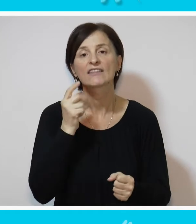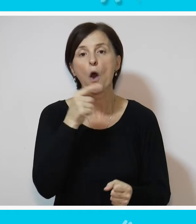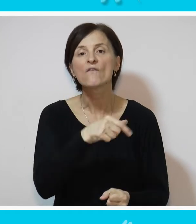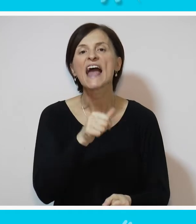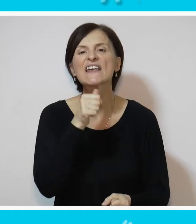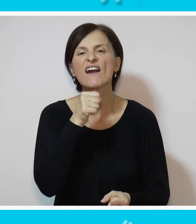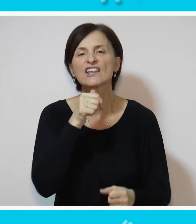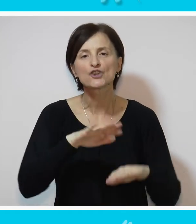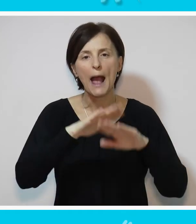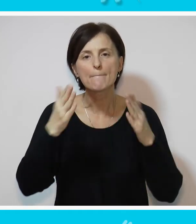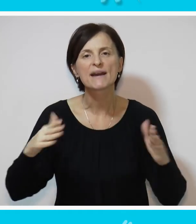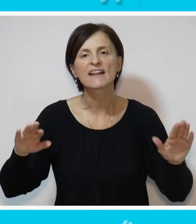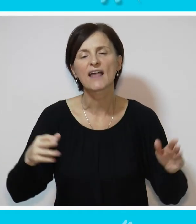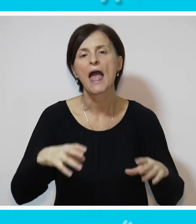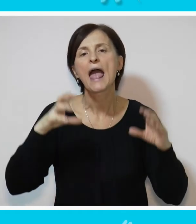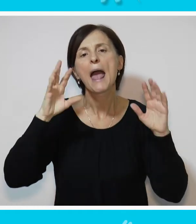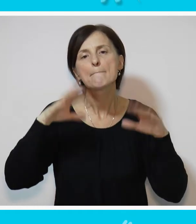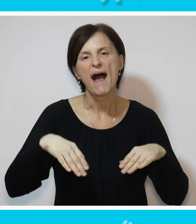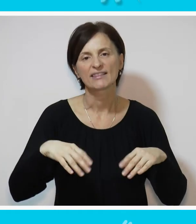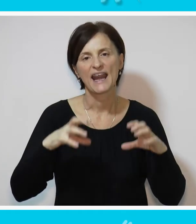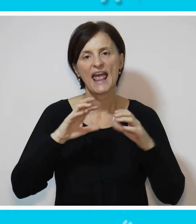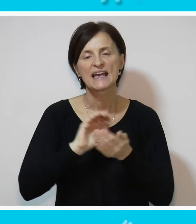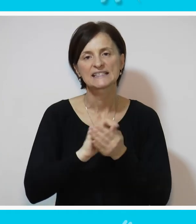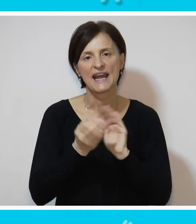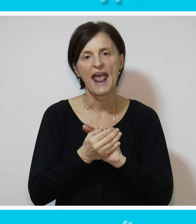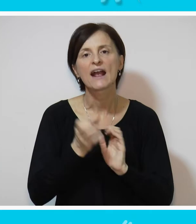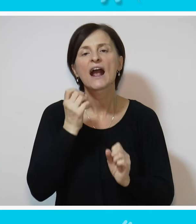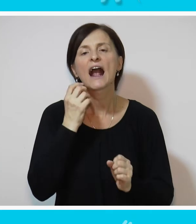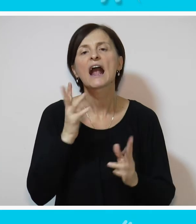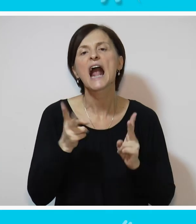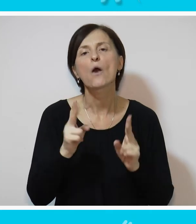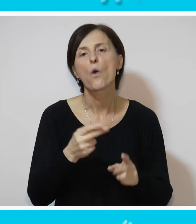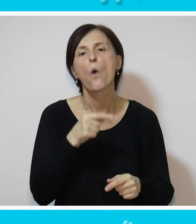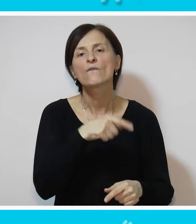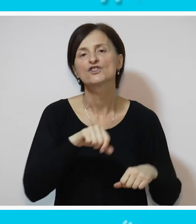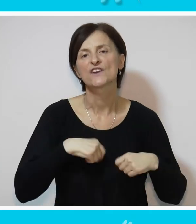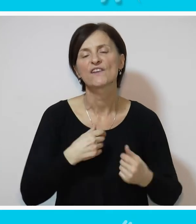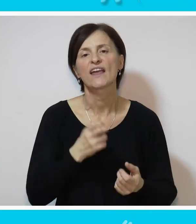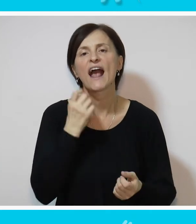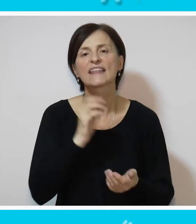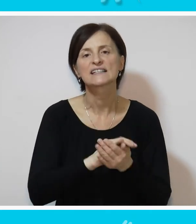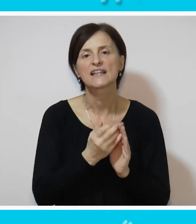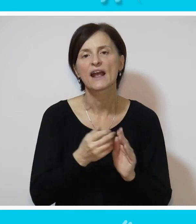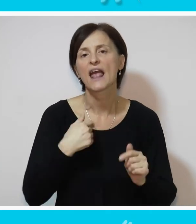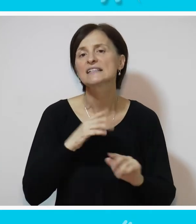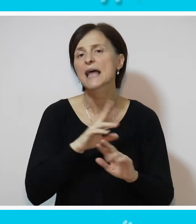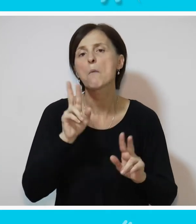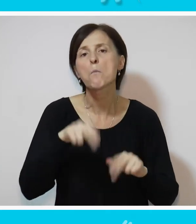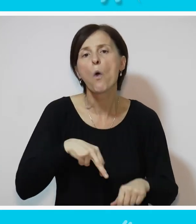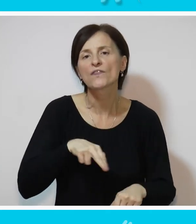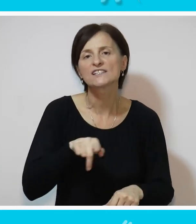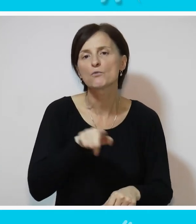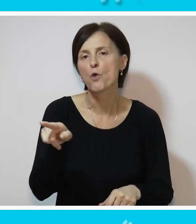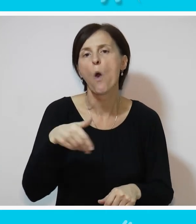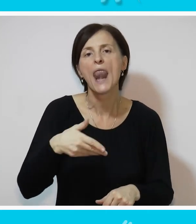ova Ivanjička brda zaveje sneg. Kako funkcionišete zimi kad je sneg? Pa mogu da izađe do